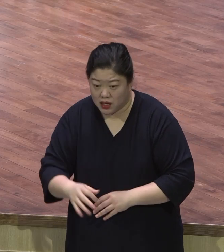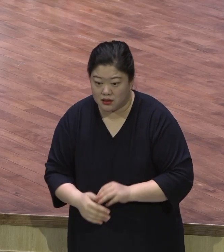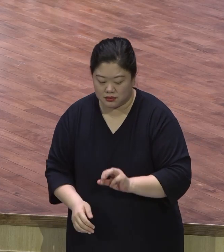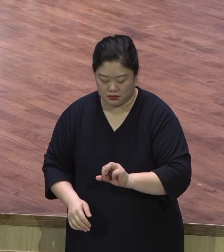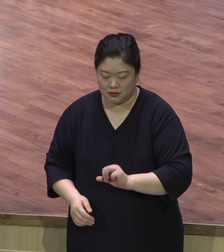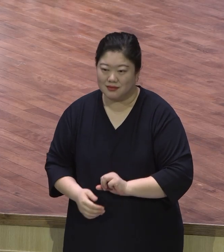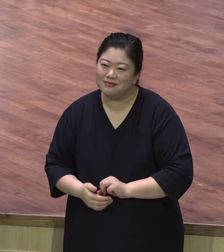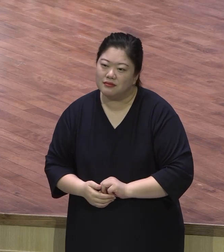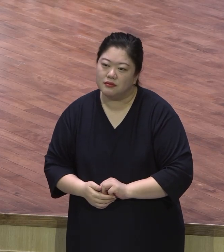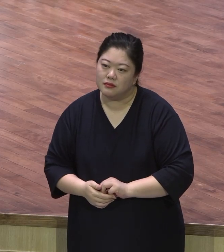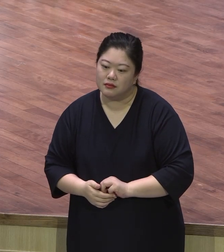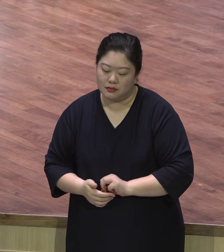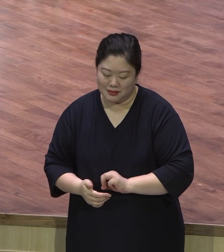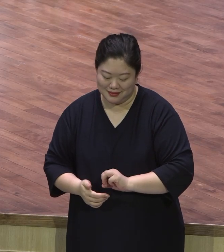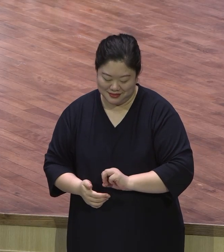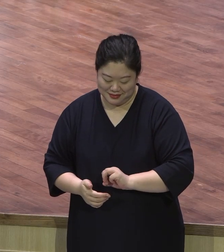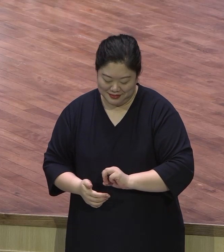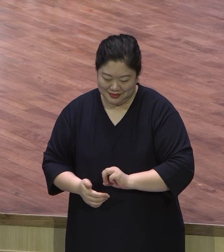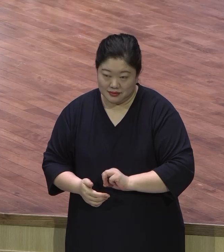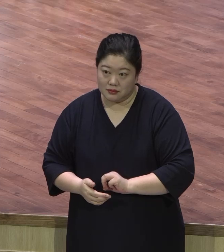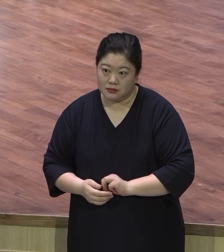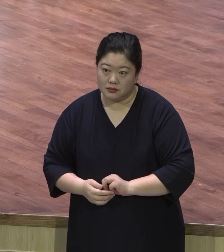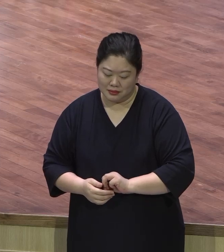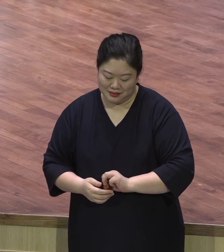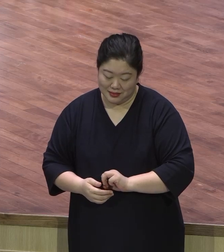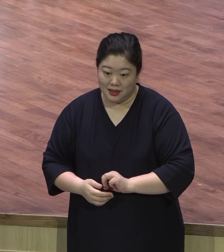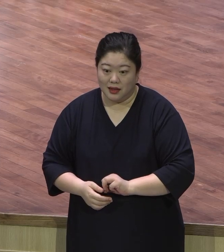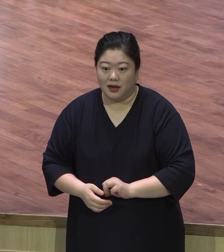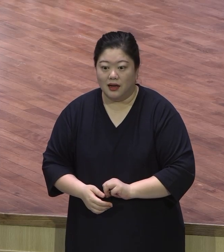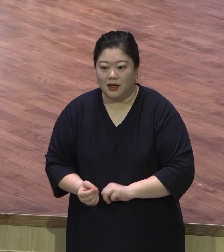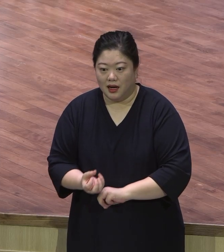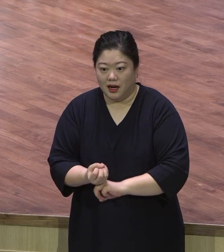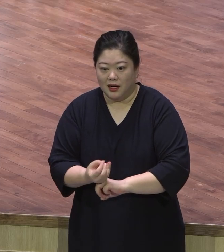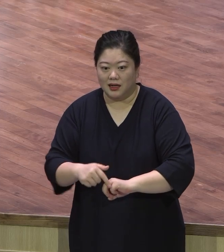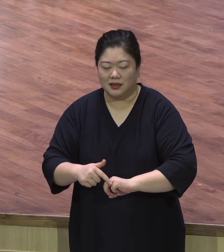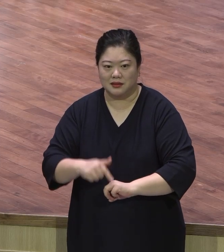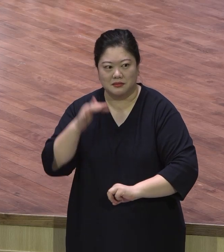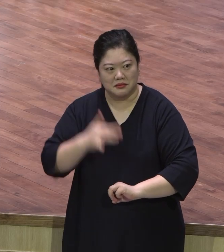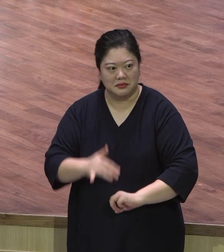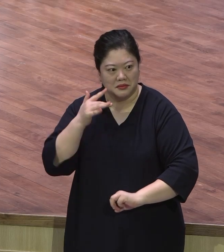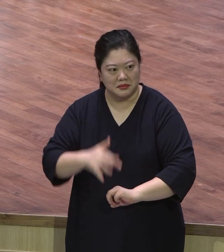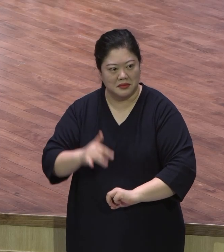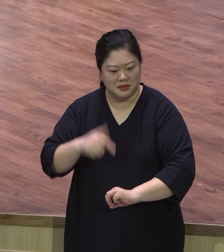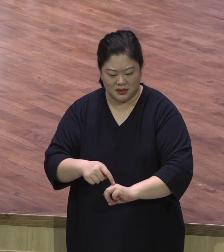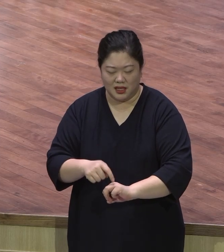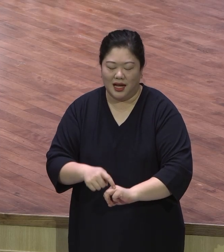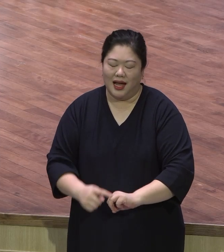사실은 다이아반지 보고 좋아가지고 보물이 있는 곳에 마음이 있는지라